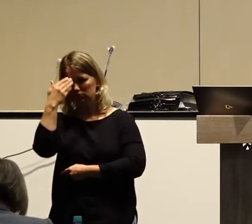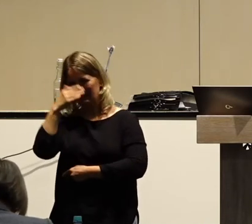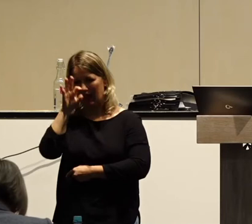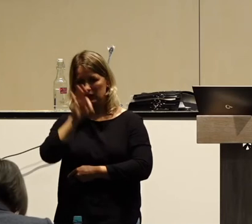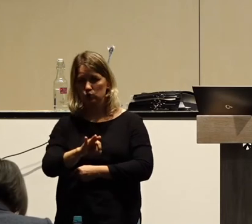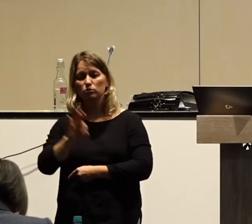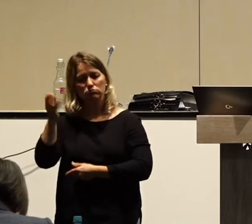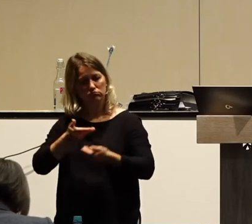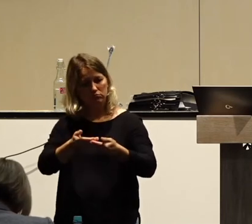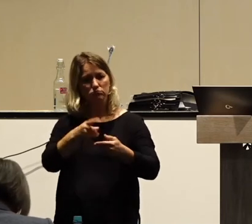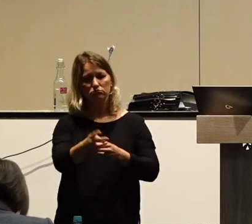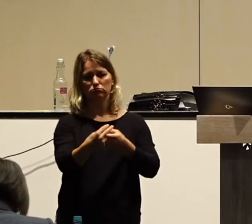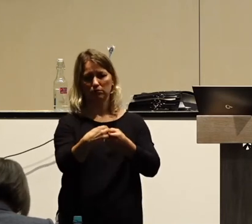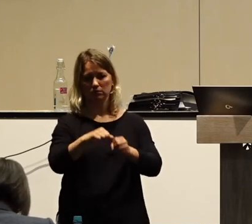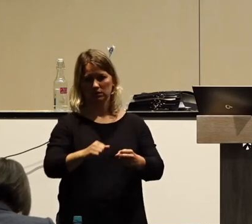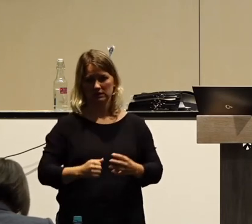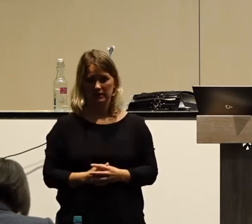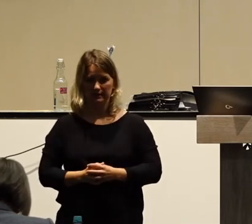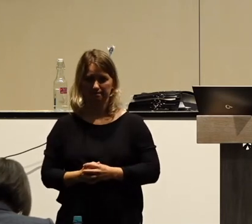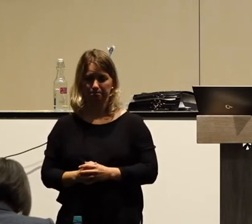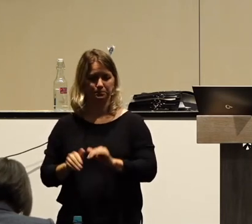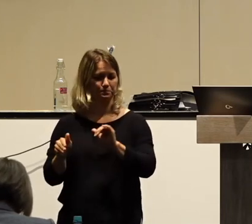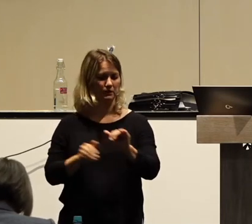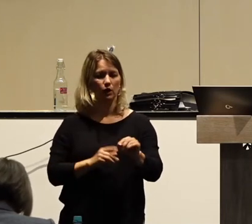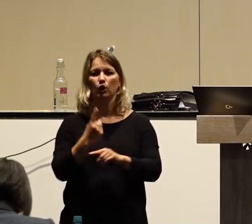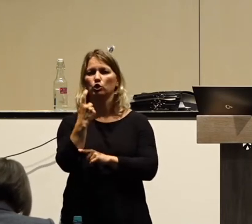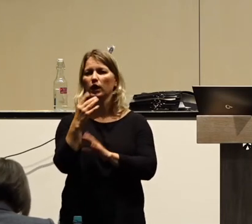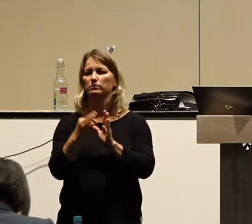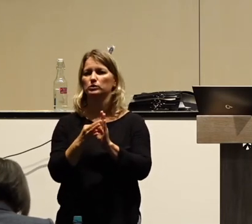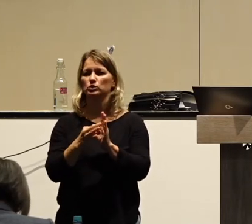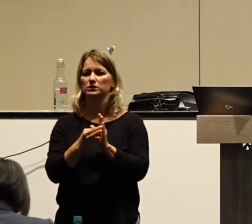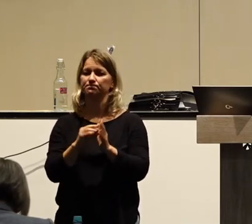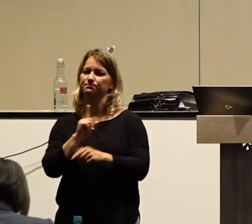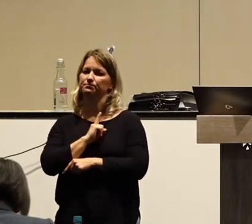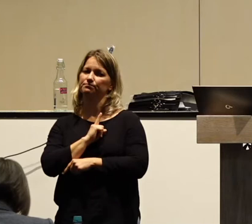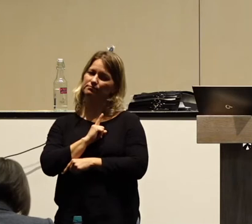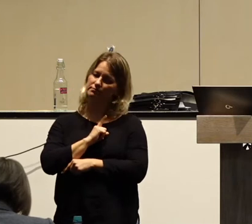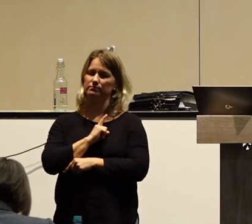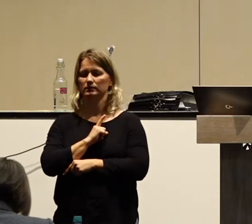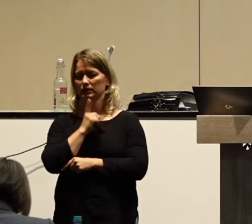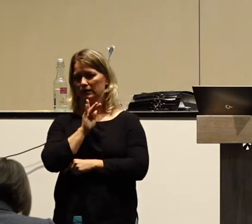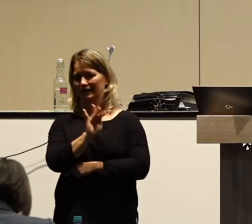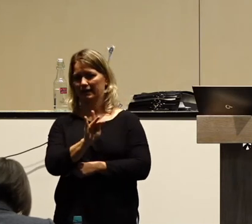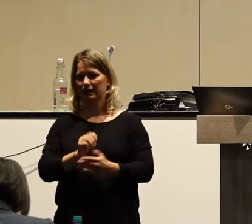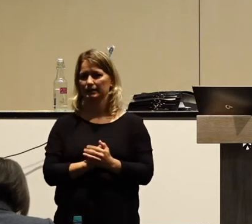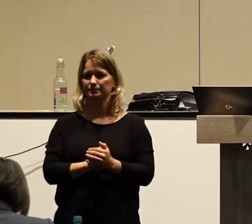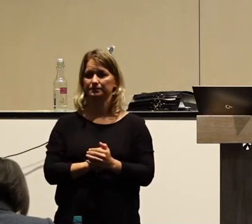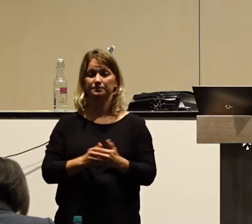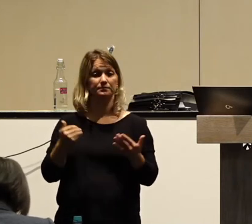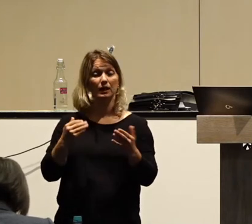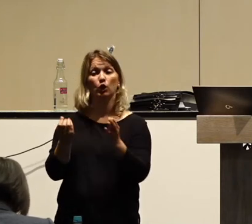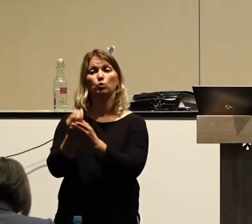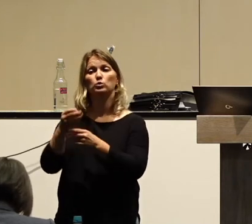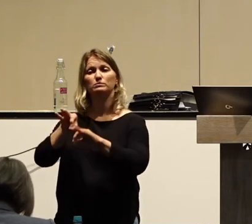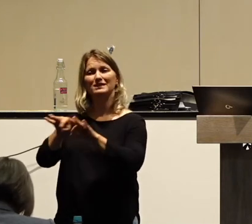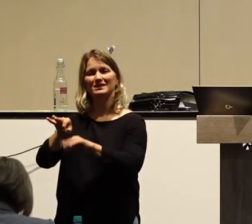unterbreiten. Noch ein weiterer Punkt, den ich sozusagen als Kritik anbringen möchte. Das Kultusministerium hat ausdrücklich